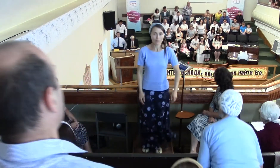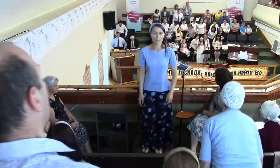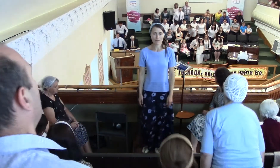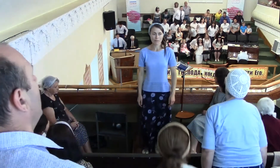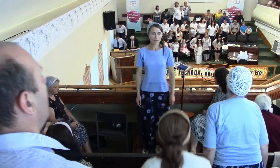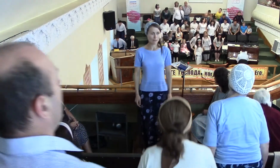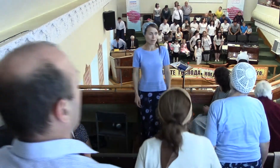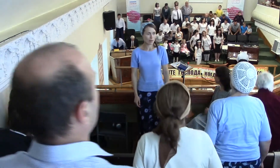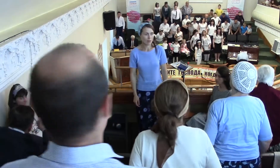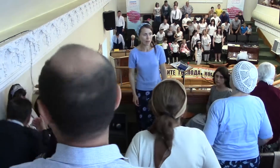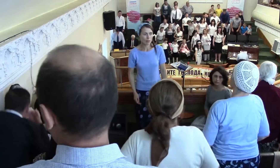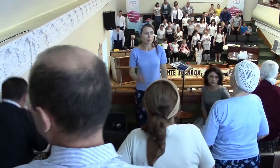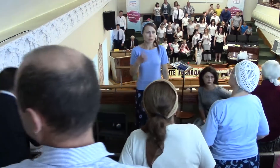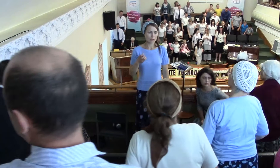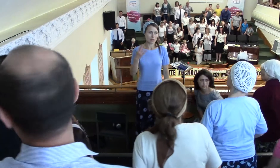443.